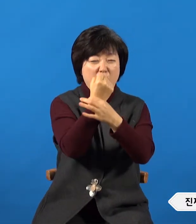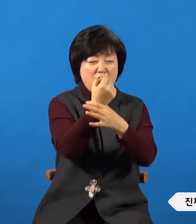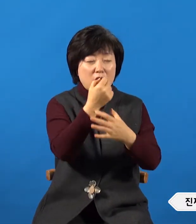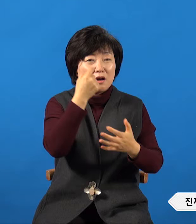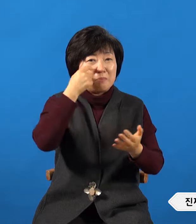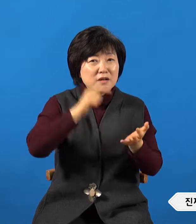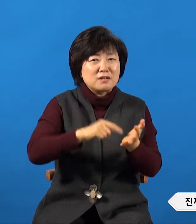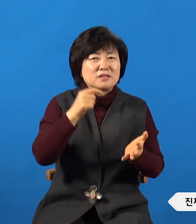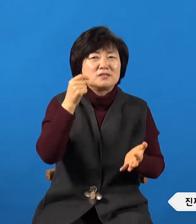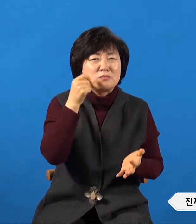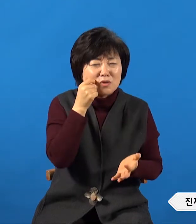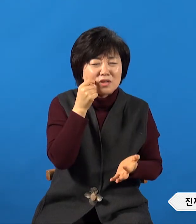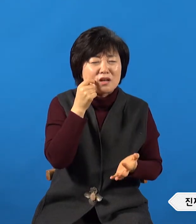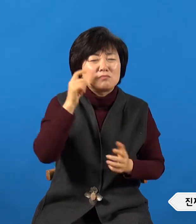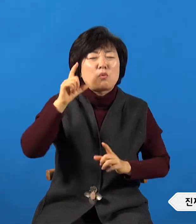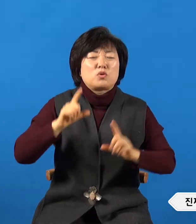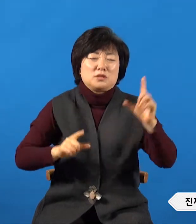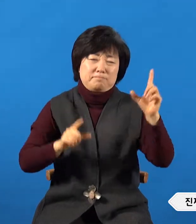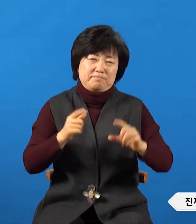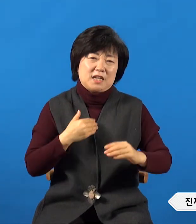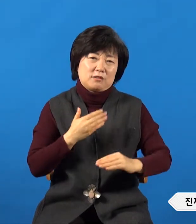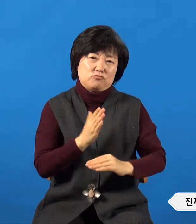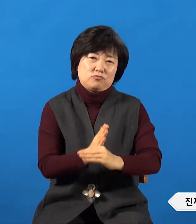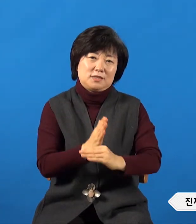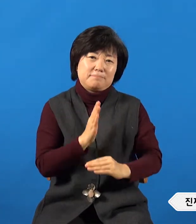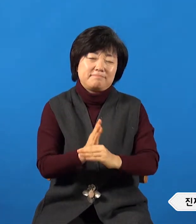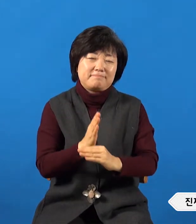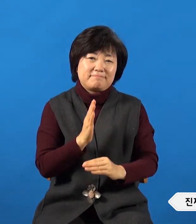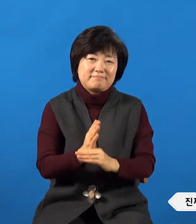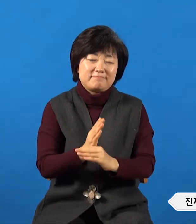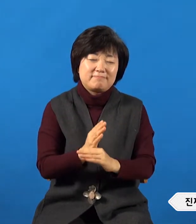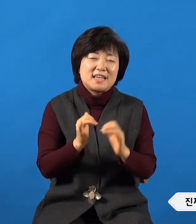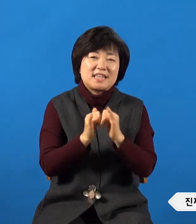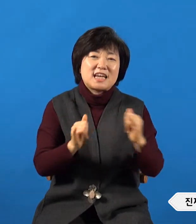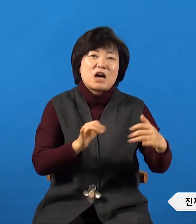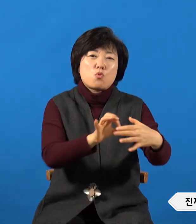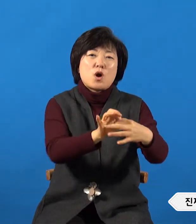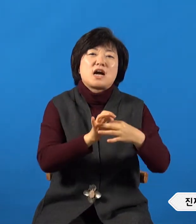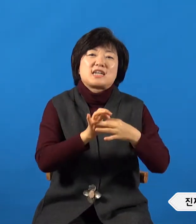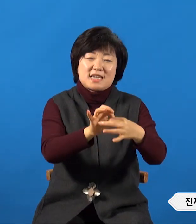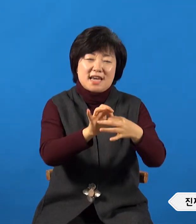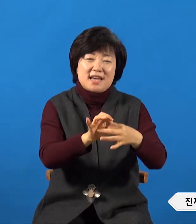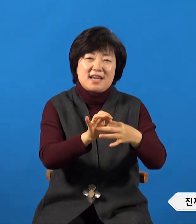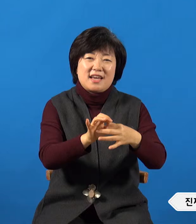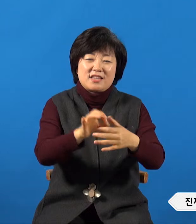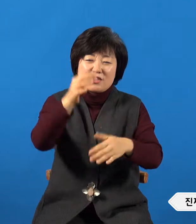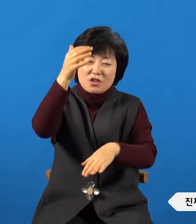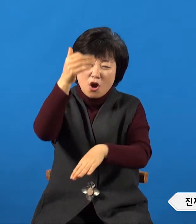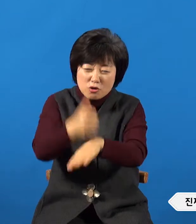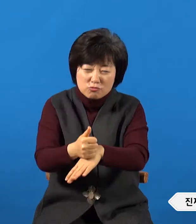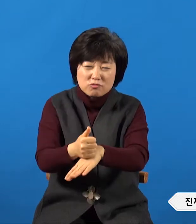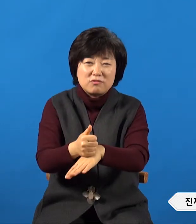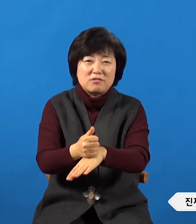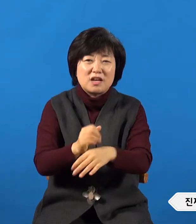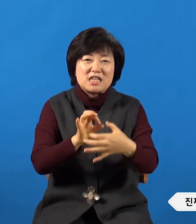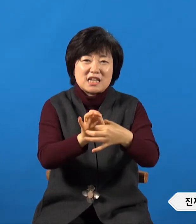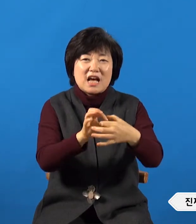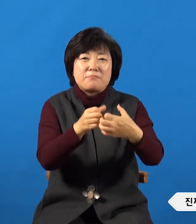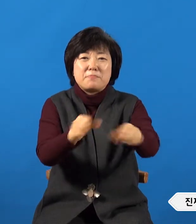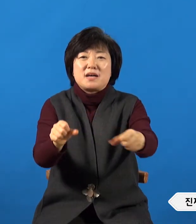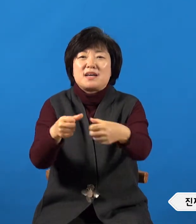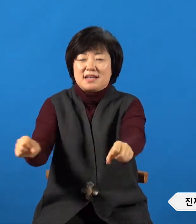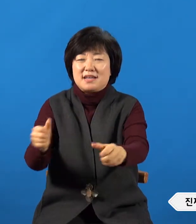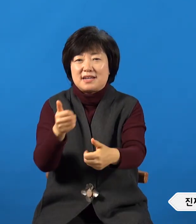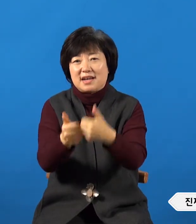이런 모습이 우리의 관계 가운데 있을 때 자기 중심적인 인간 관계는 결코 원만할 수